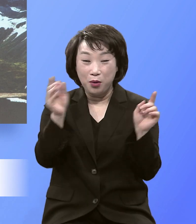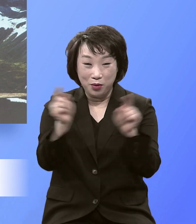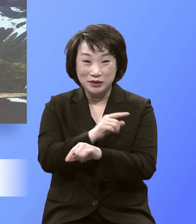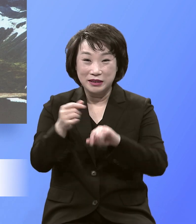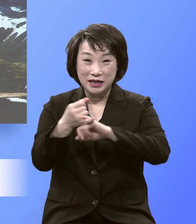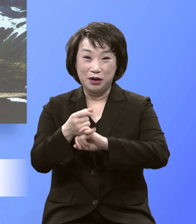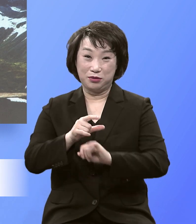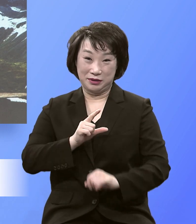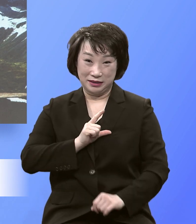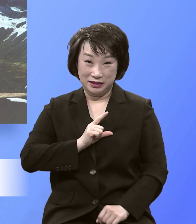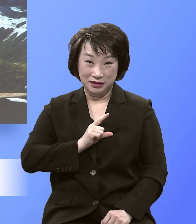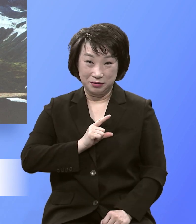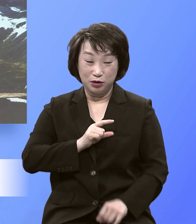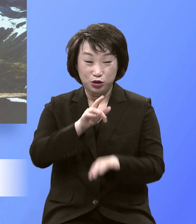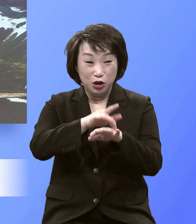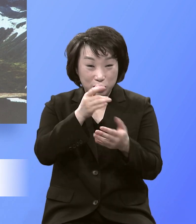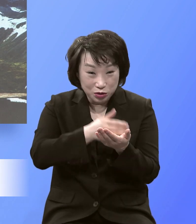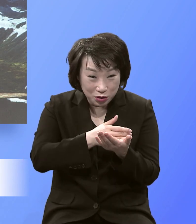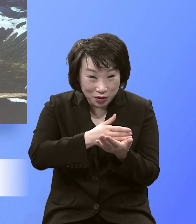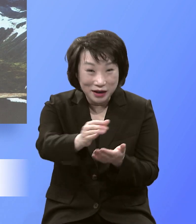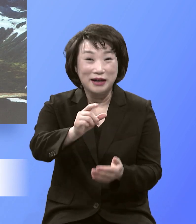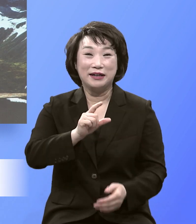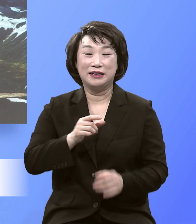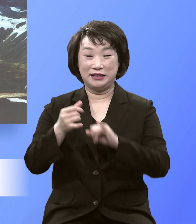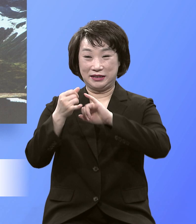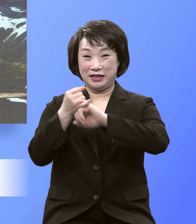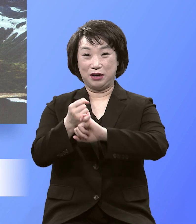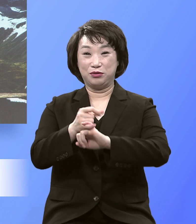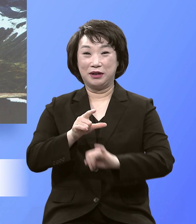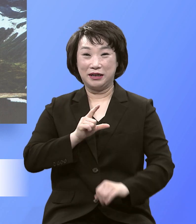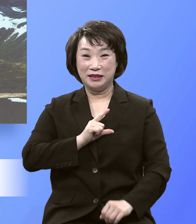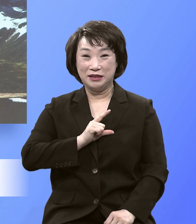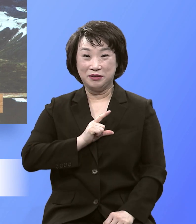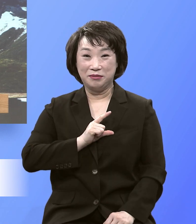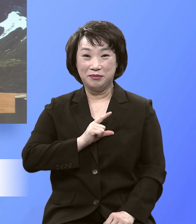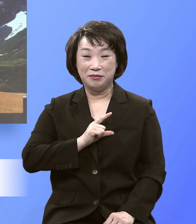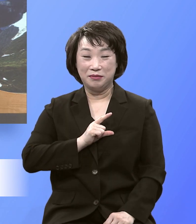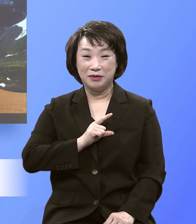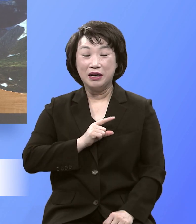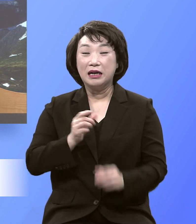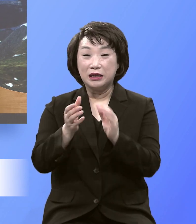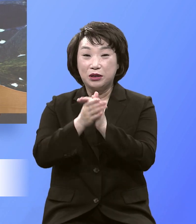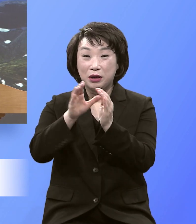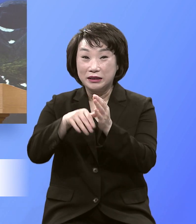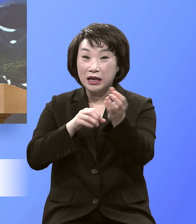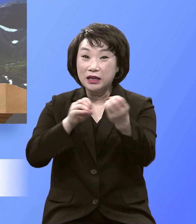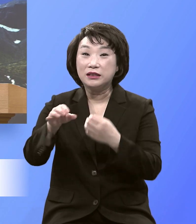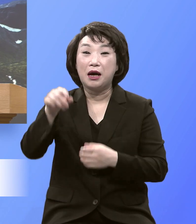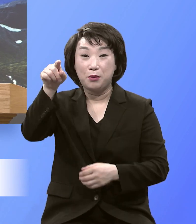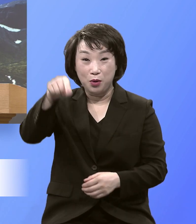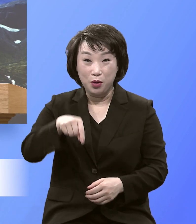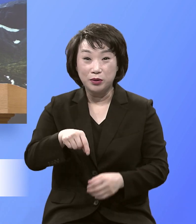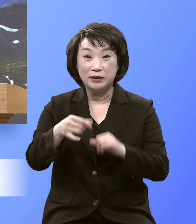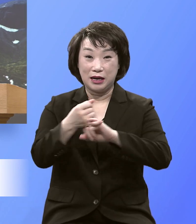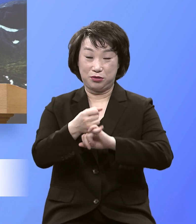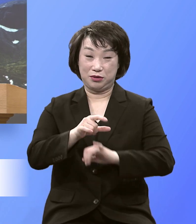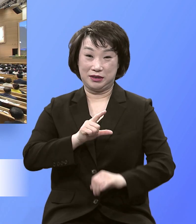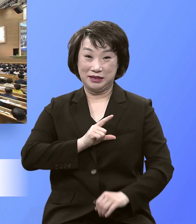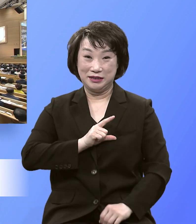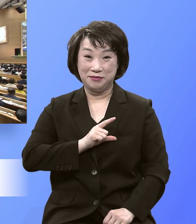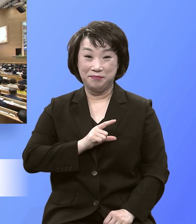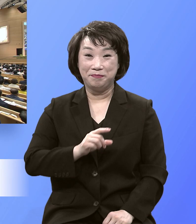이름이요, 귀신을 쫓아내는 약속의 이름이요, 기도할 때 응답이 오는 약속의